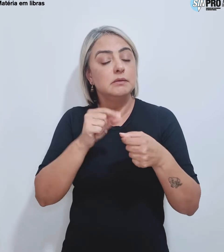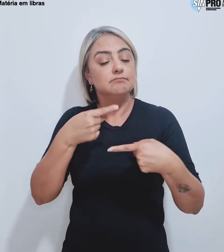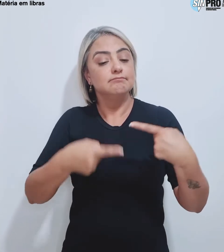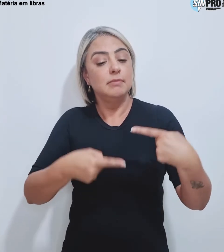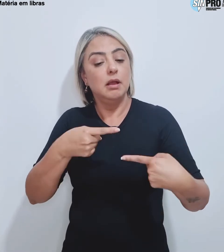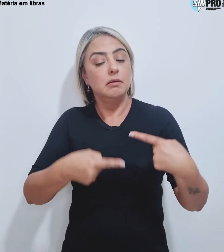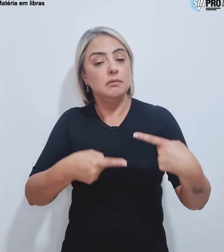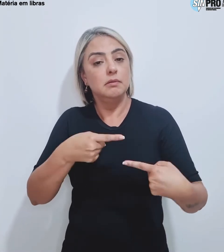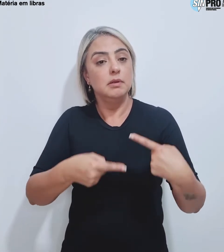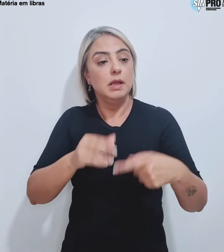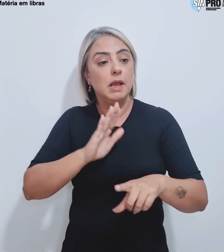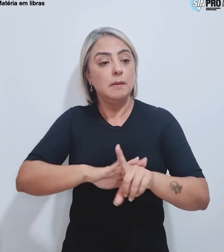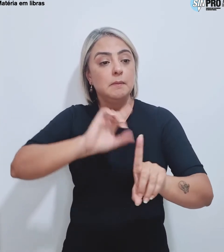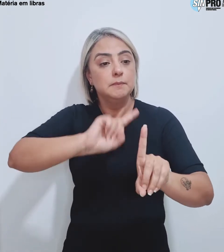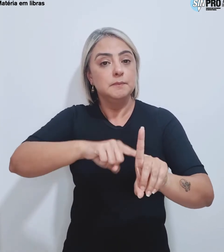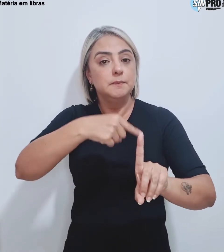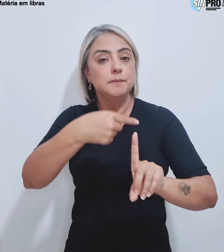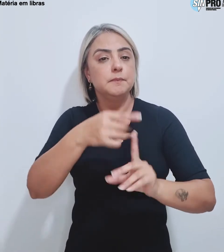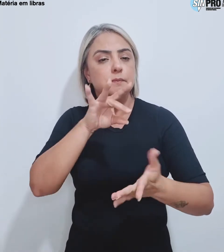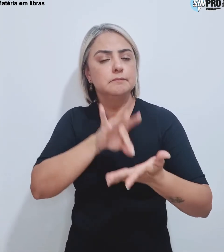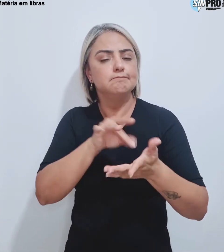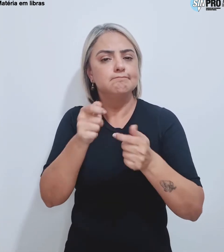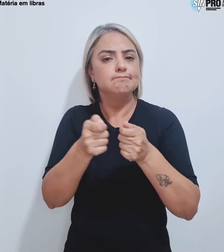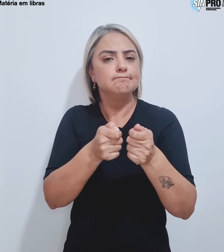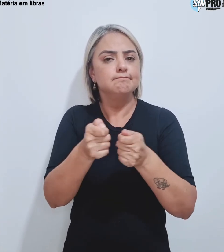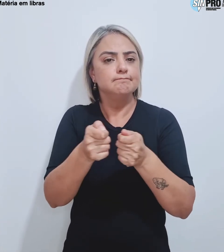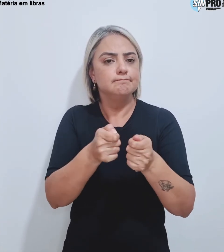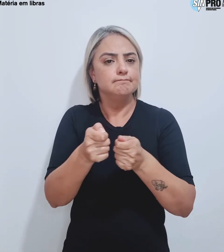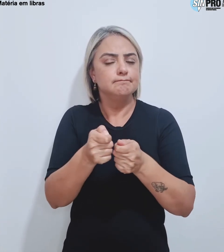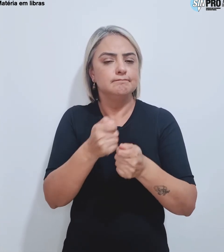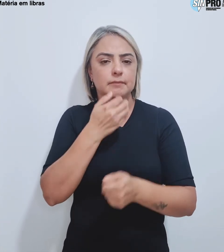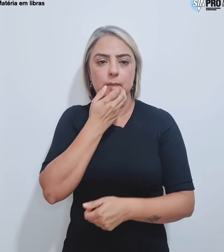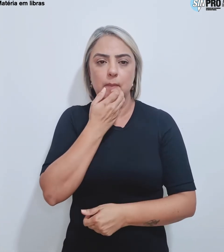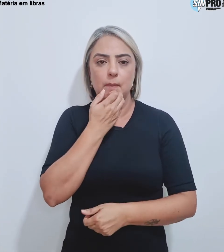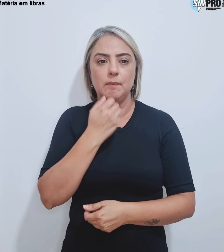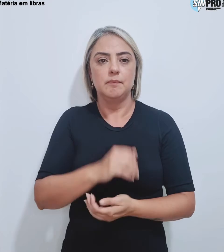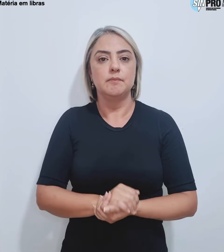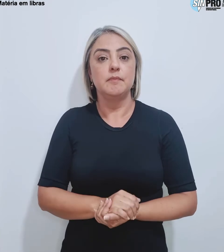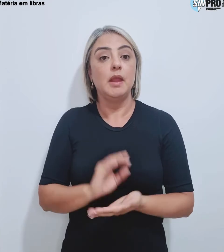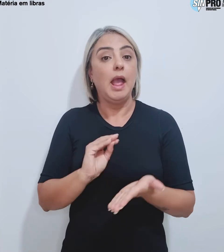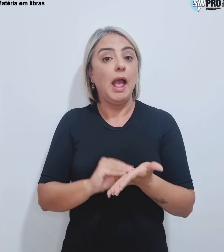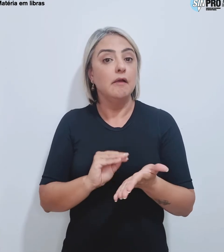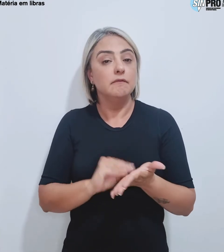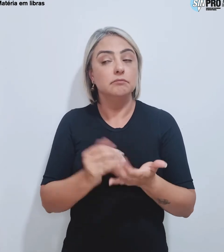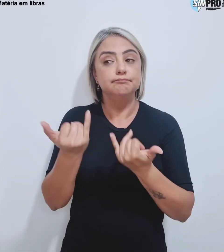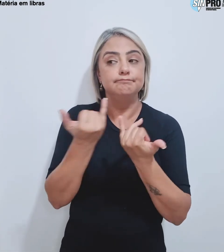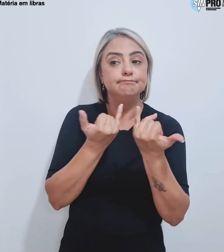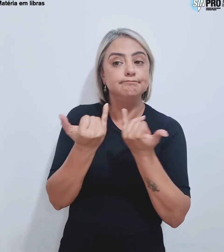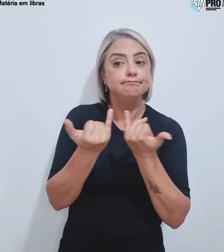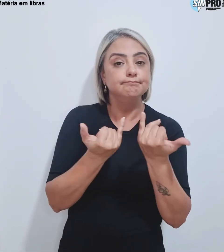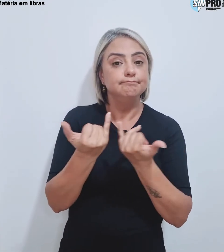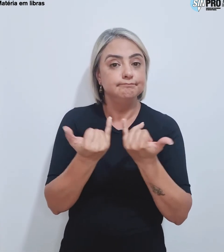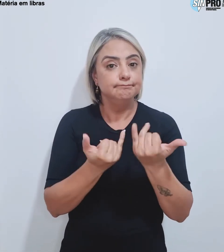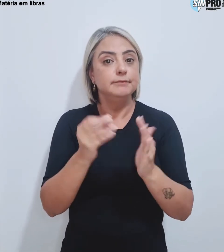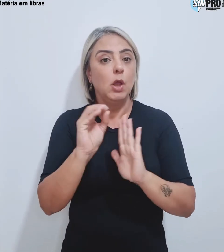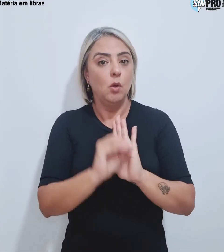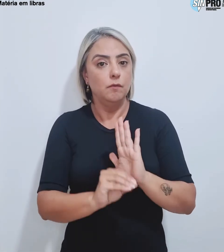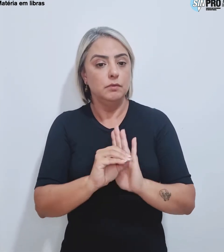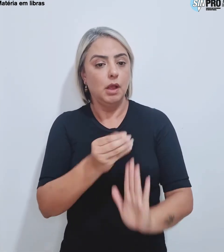efetivar políticas mais eficientes de controle, esclarece. A falta de informações